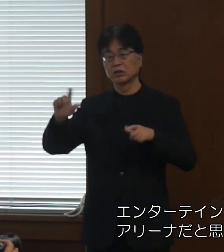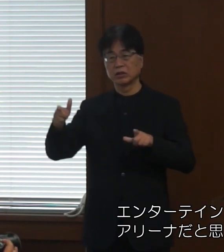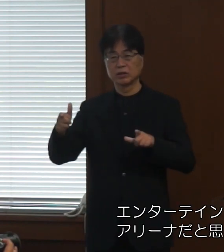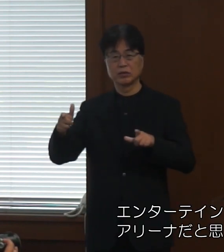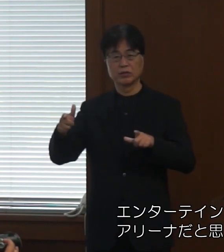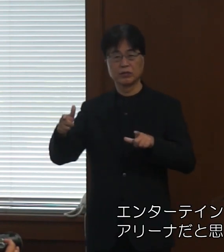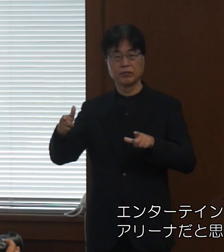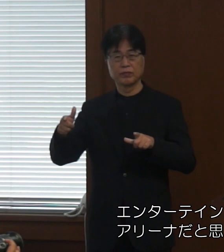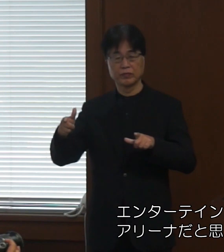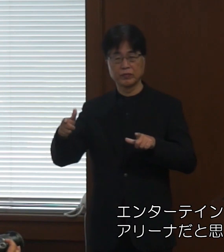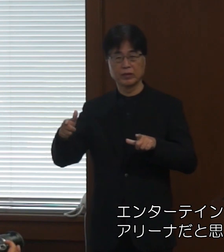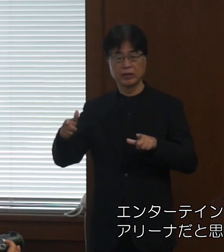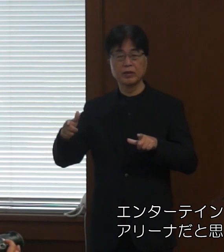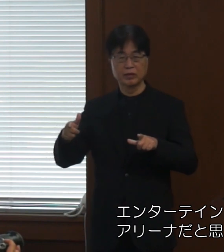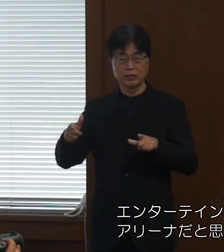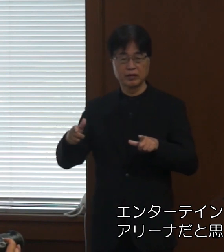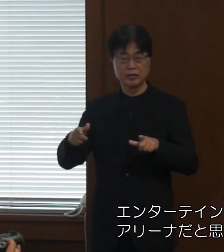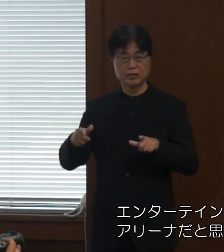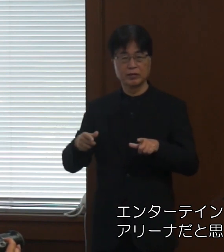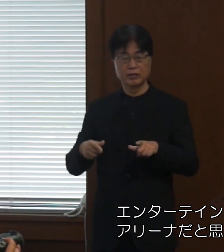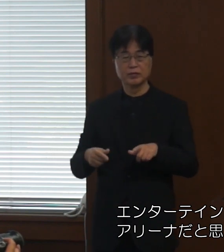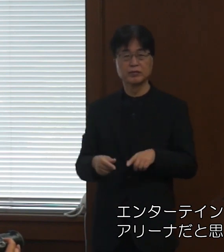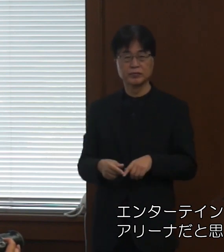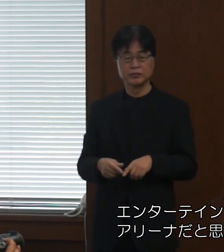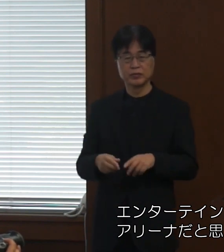エンターテインメントに大きく